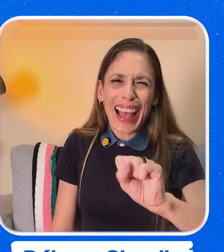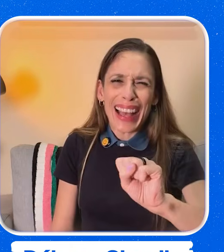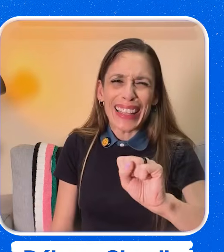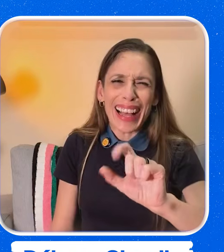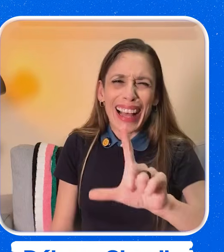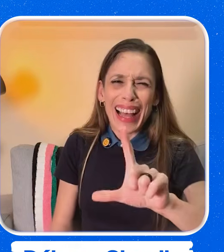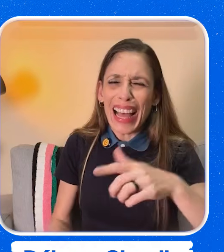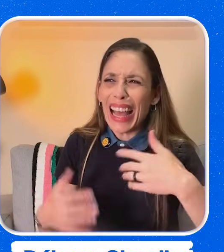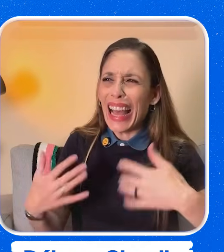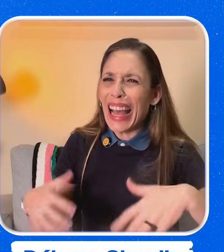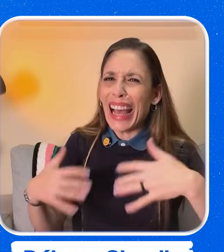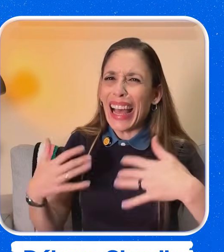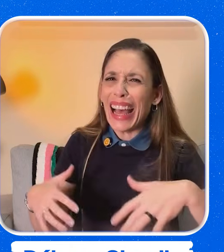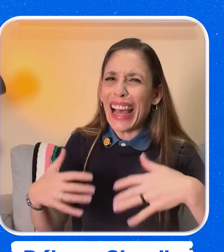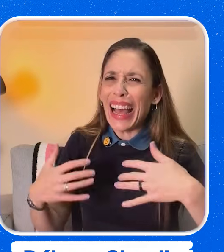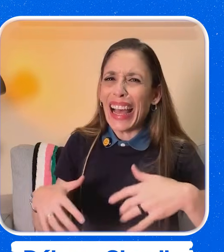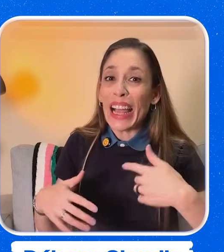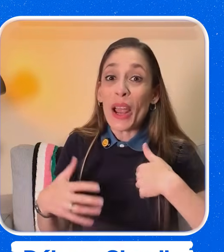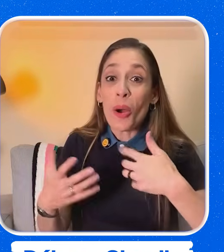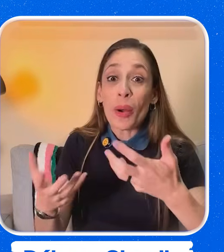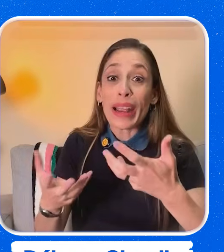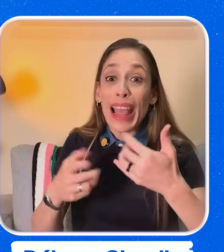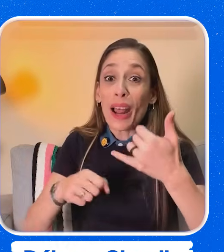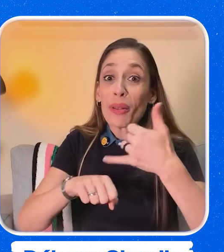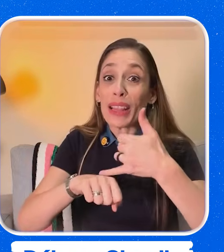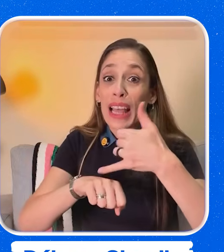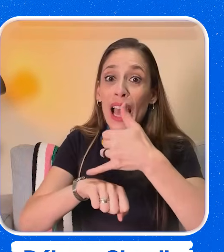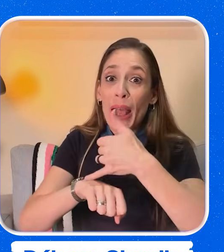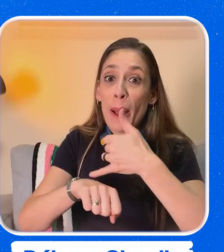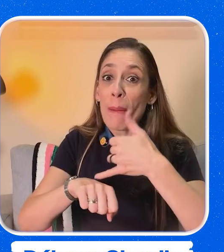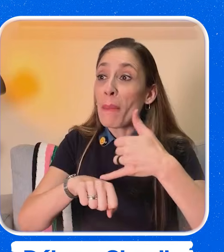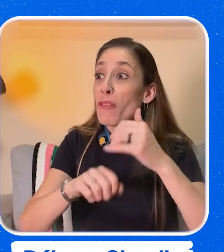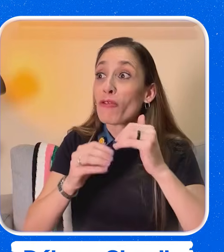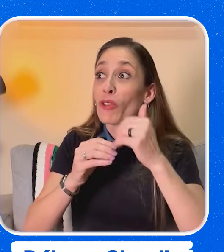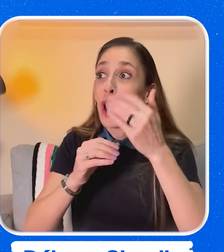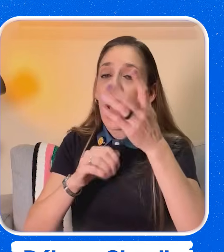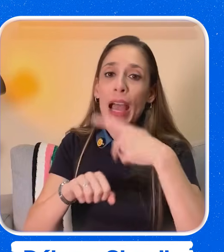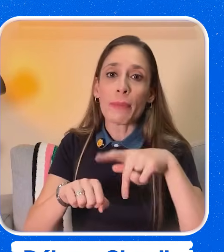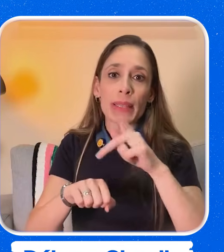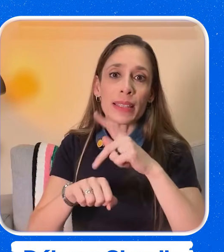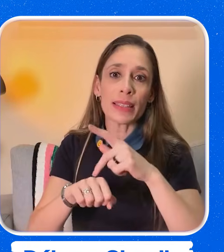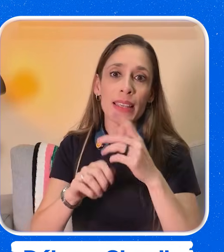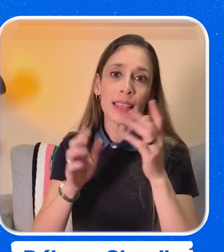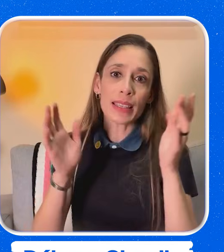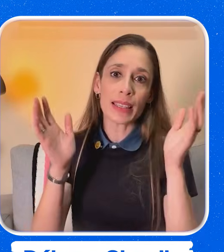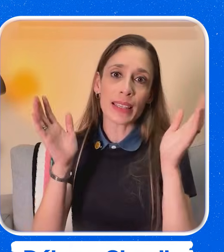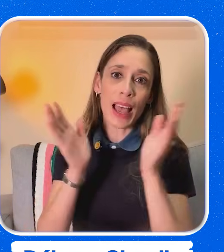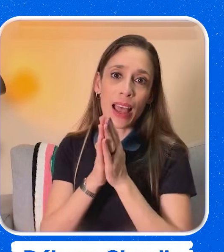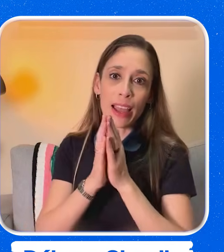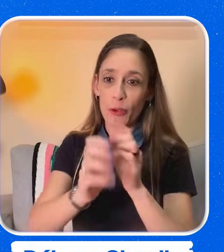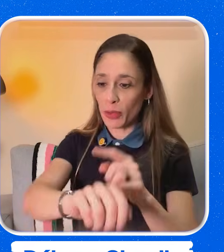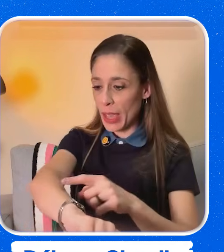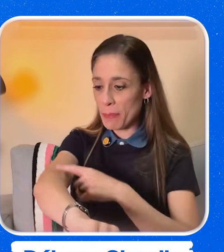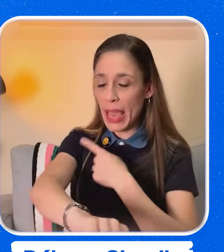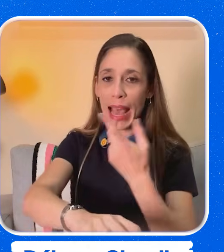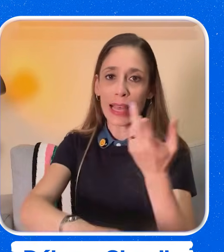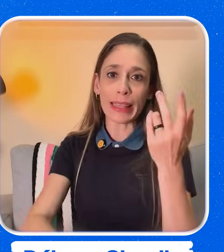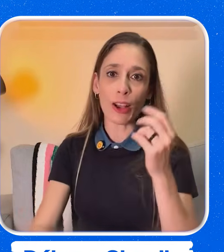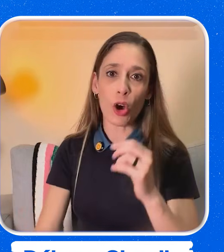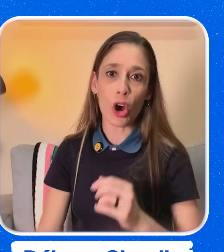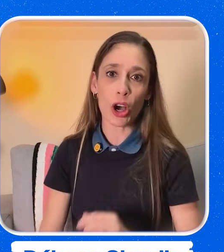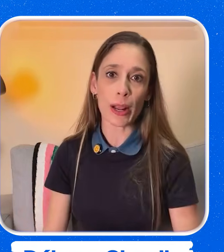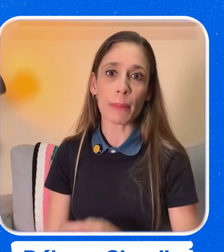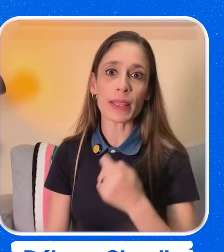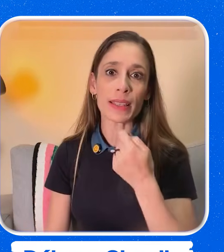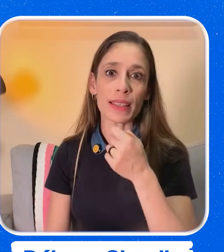Porque agora eu quero tatuar pessoas surdas fora do país. Ai, precisa! Eu fiquei Preciso,